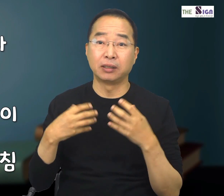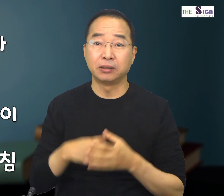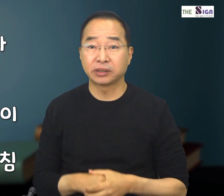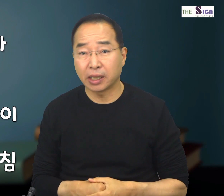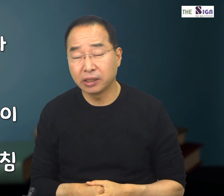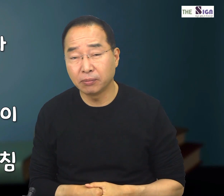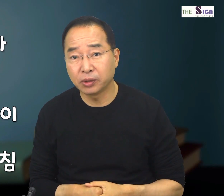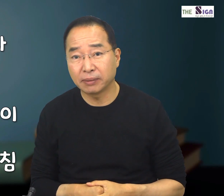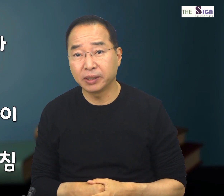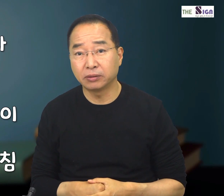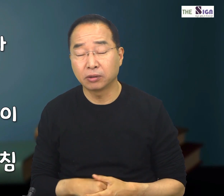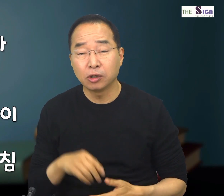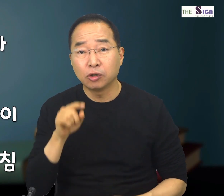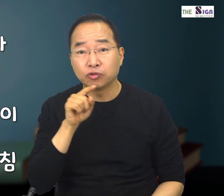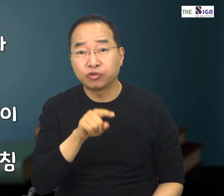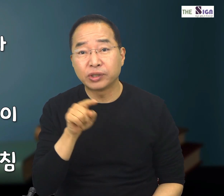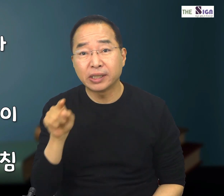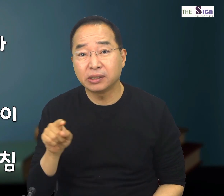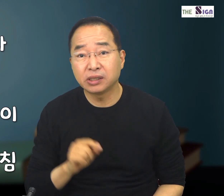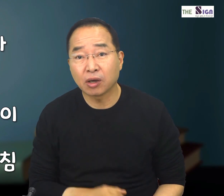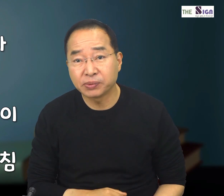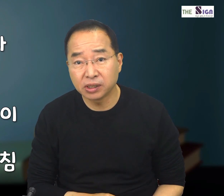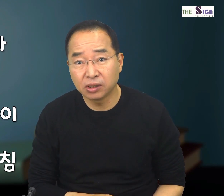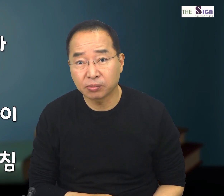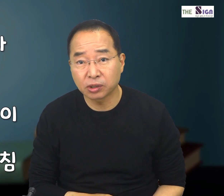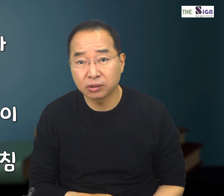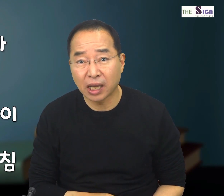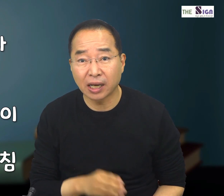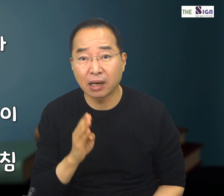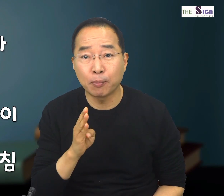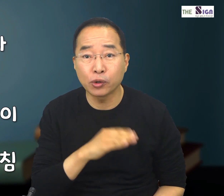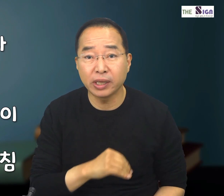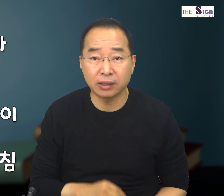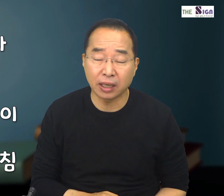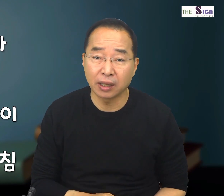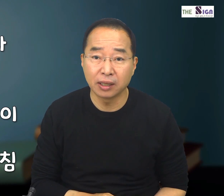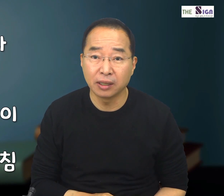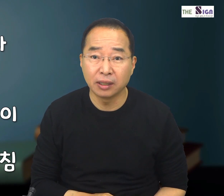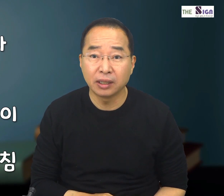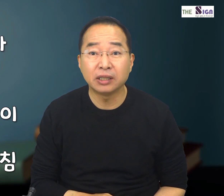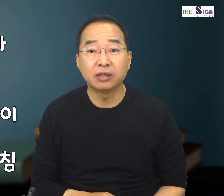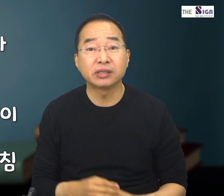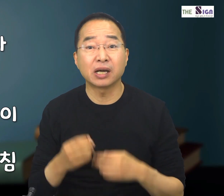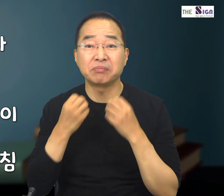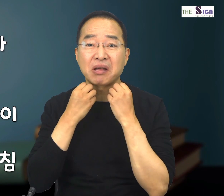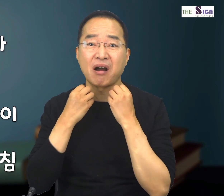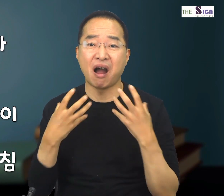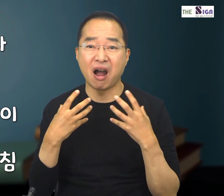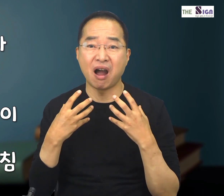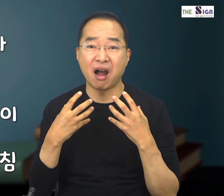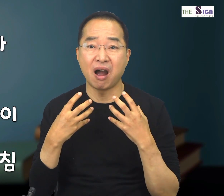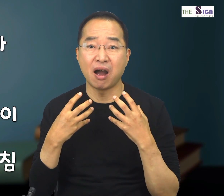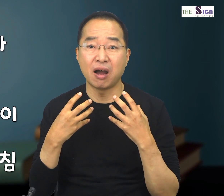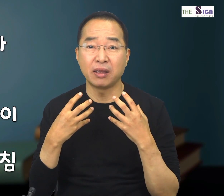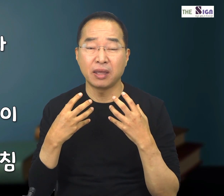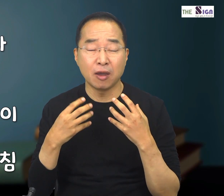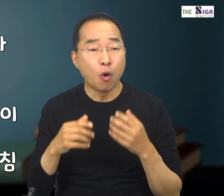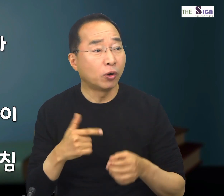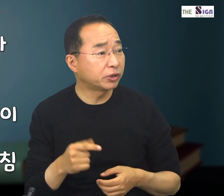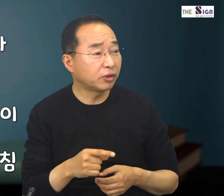자, 이건 뭐냐면 두 가지 일이 겹쳤는데 하나는 포기해야 돼. 이런 상황이면 오늘